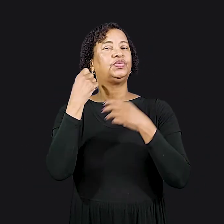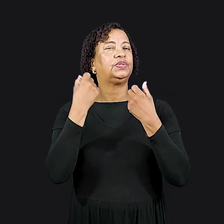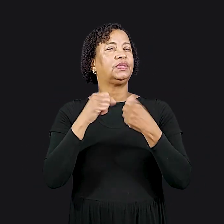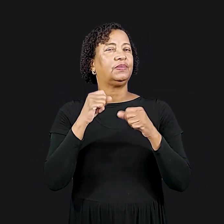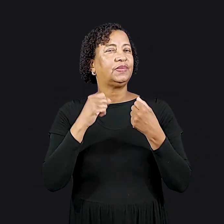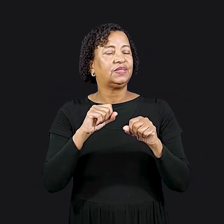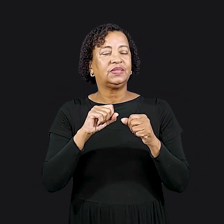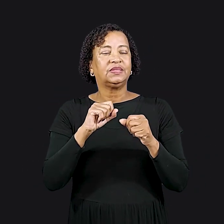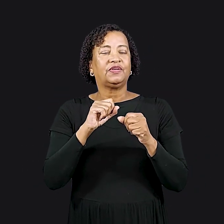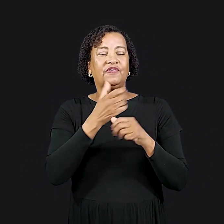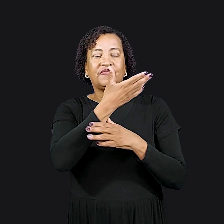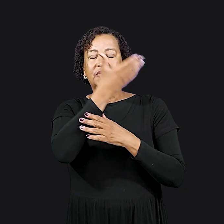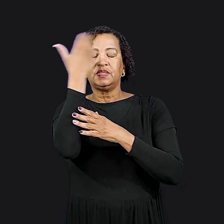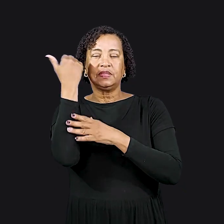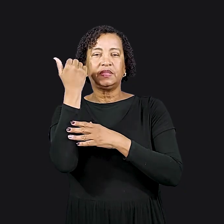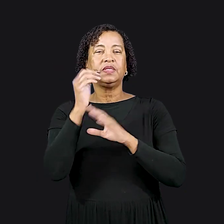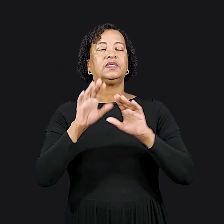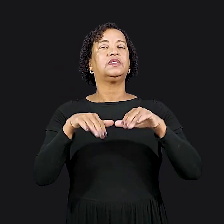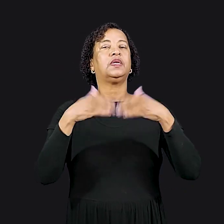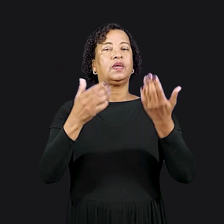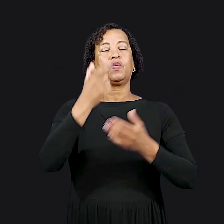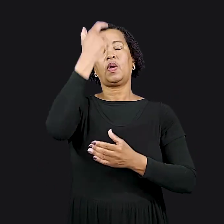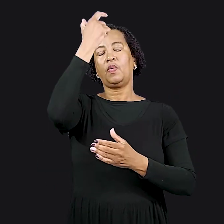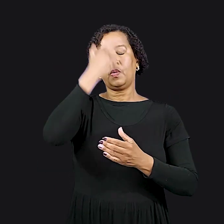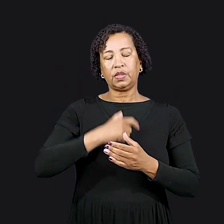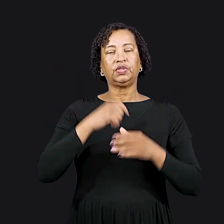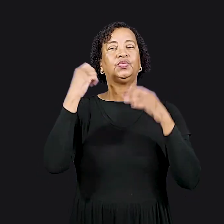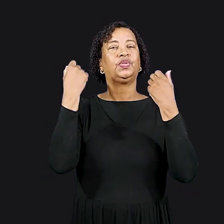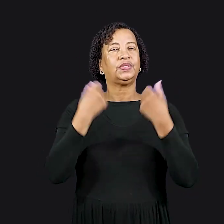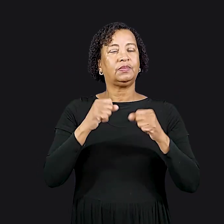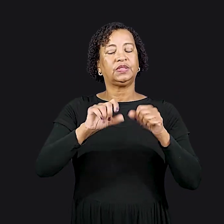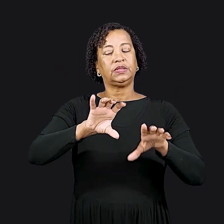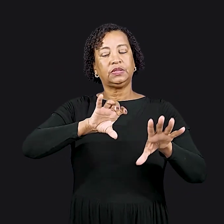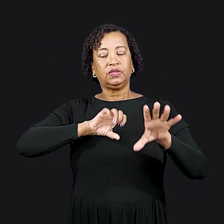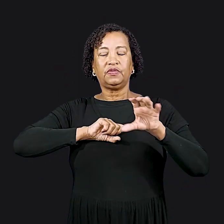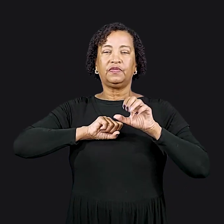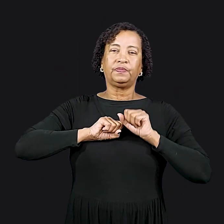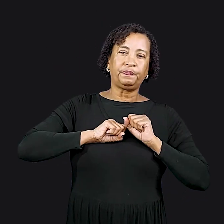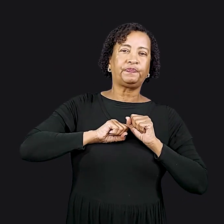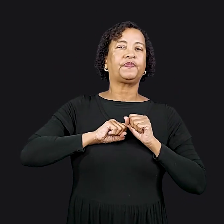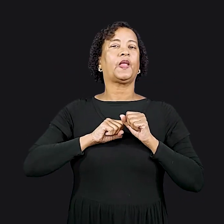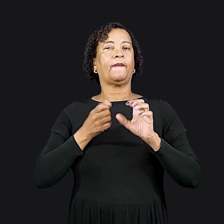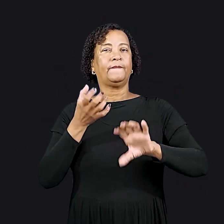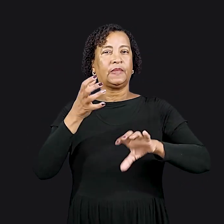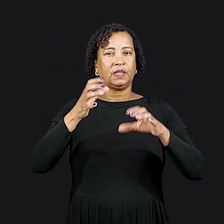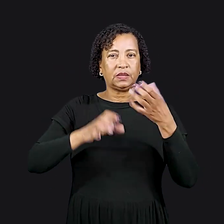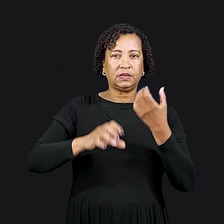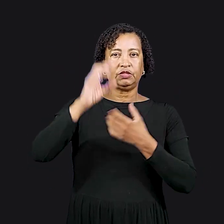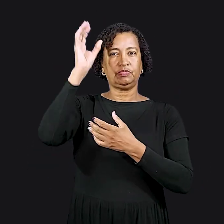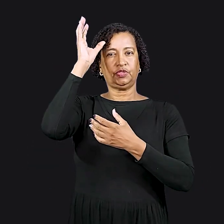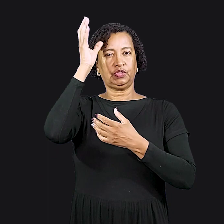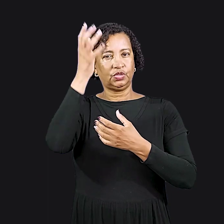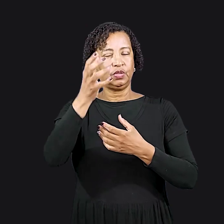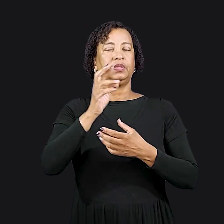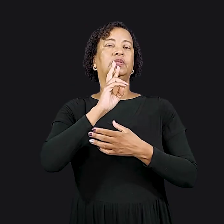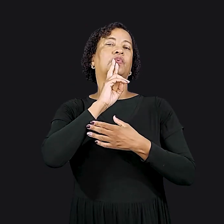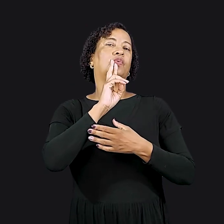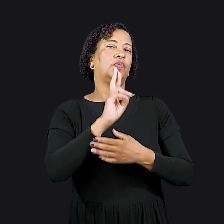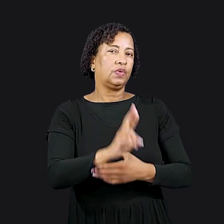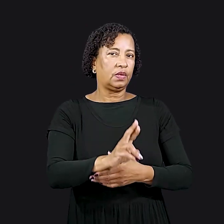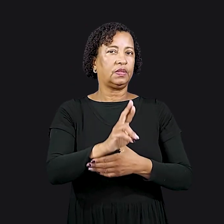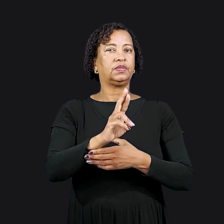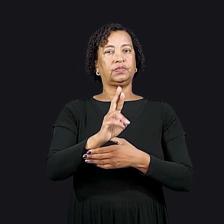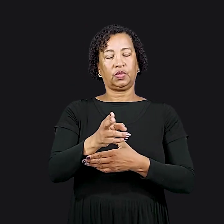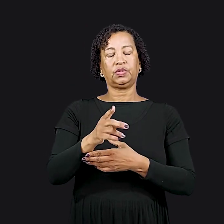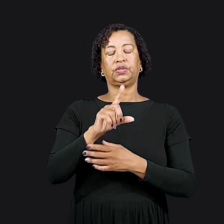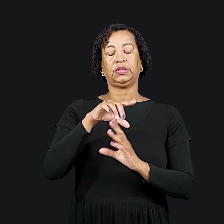não deveriam estar ali e também quais eram as atitudes que eles deveriam adquirir para se tornarem parte de solução e